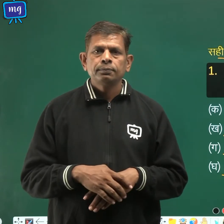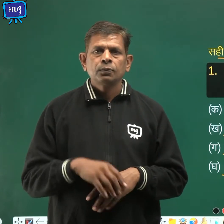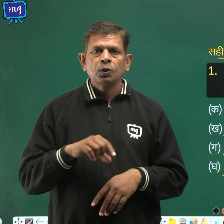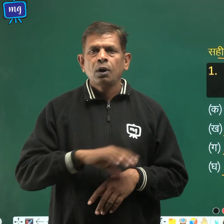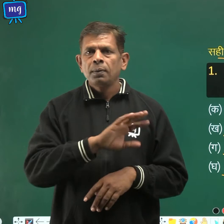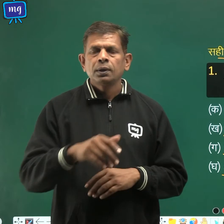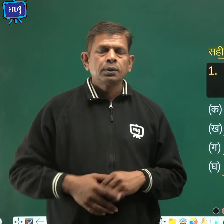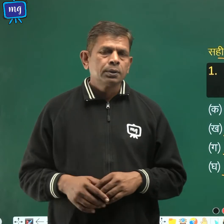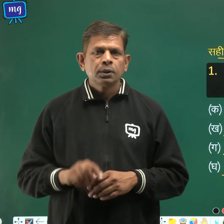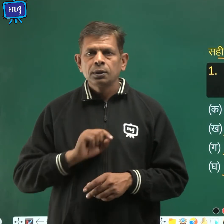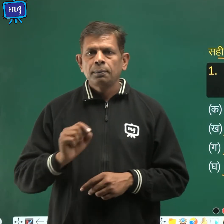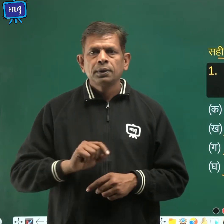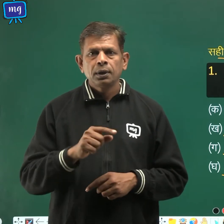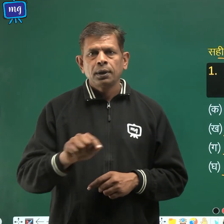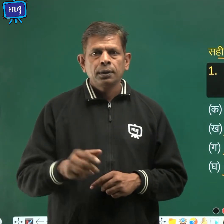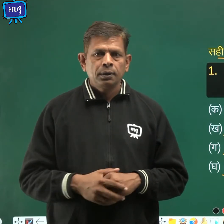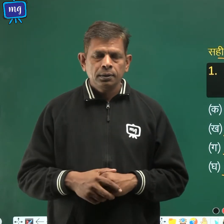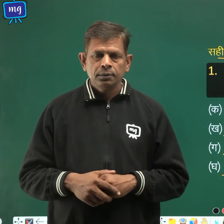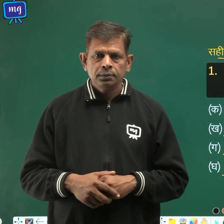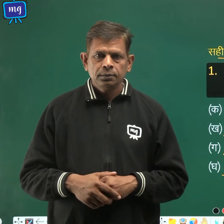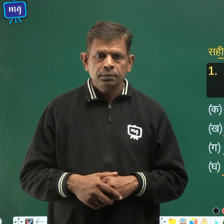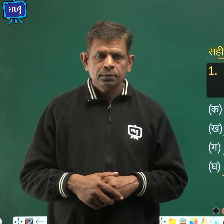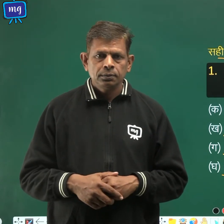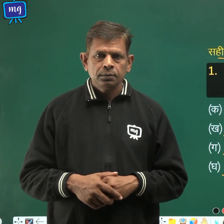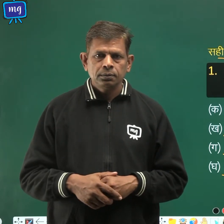तो हम इसके सामने निशान लगाएंगे।